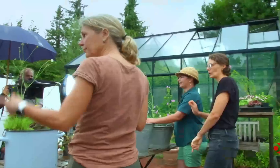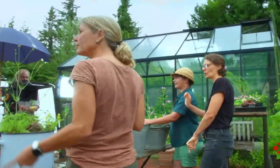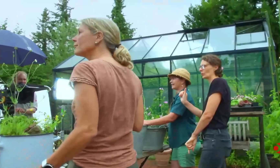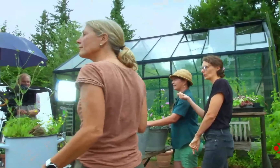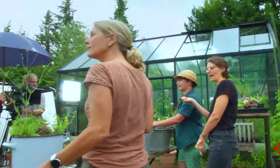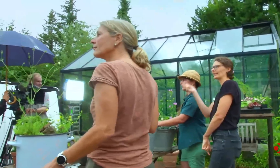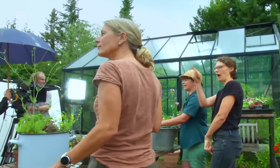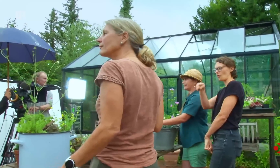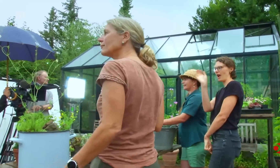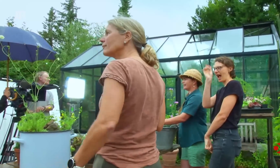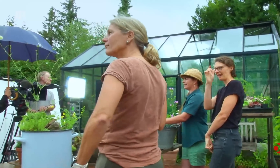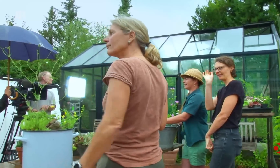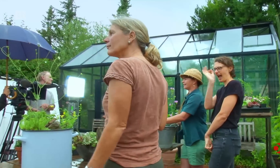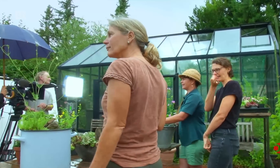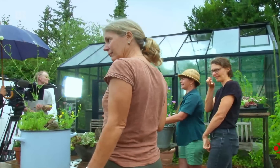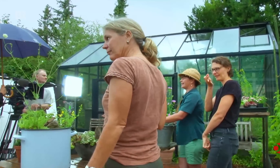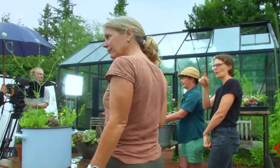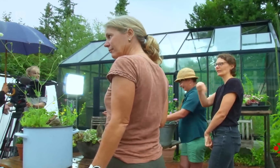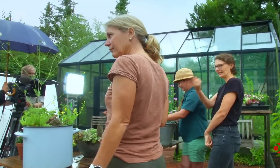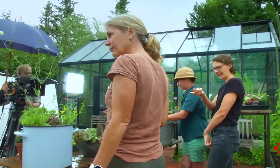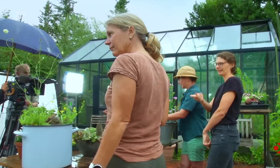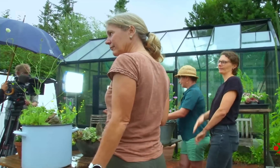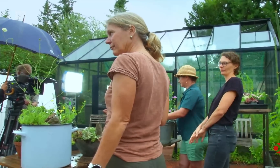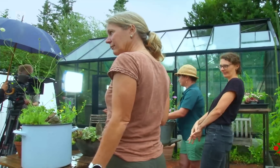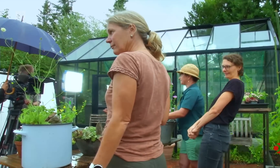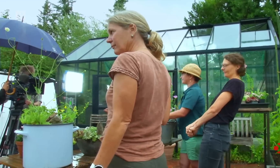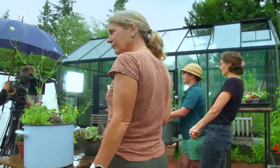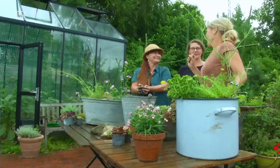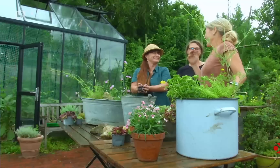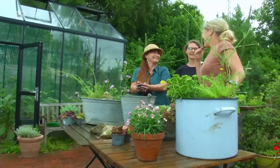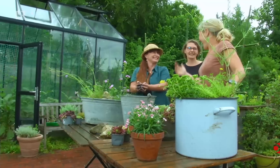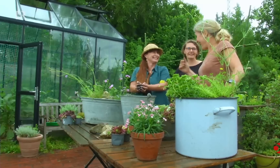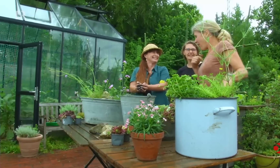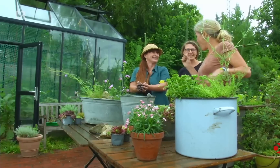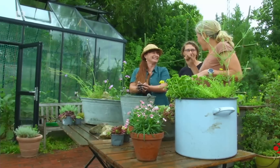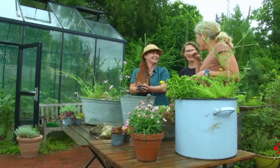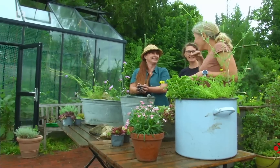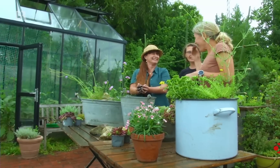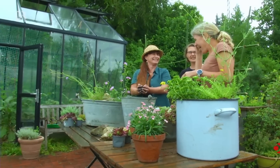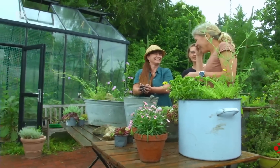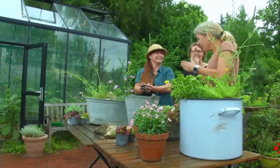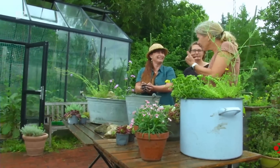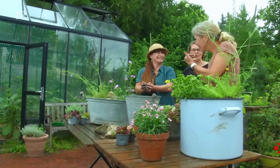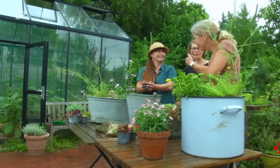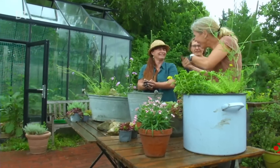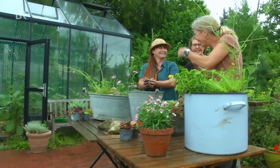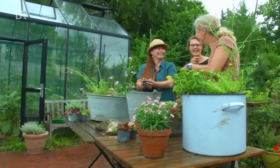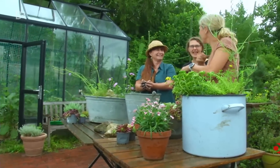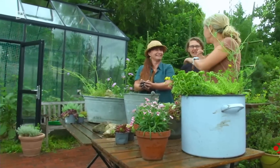Wir werden es nochmal machen, dass du dich erst von der Anke verabschiedest und dann von der Susanne. Vielen Dank an dich. Ich habe super viel gelernt, wie